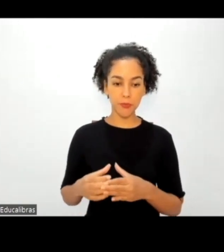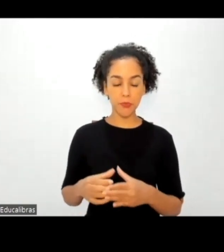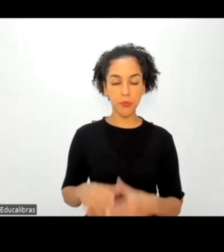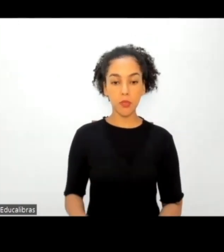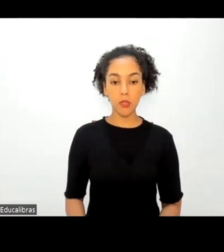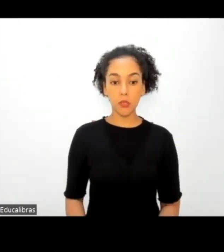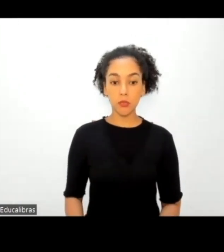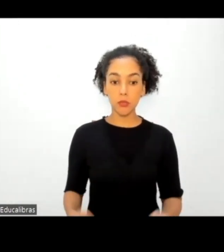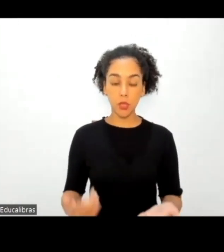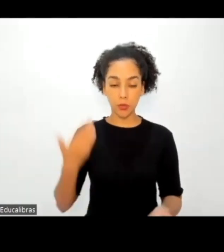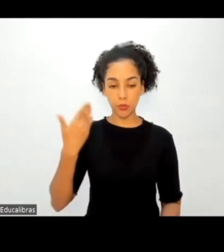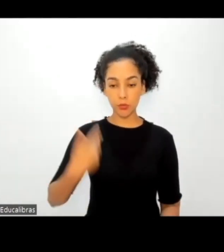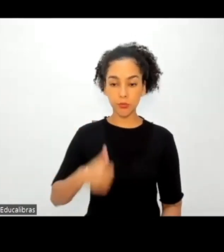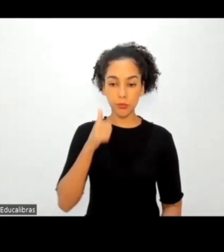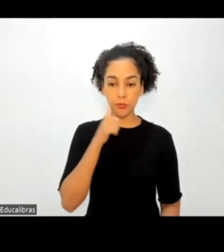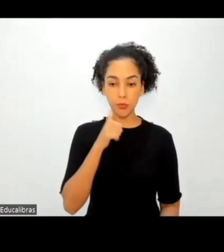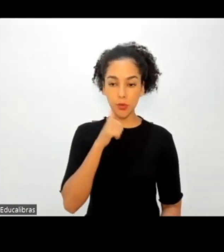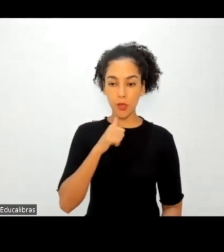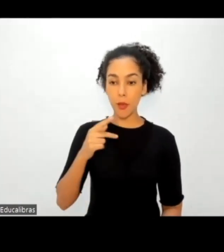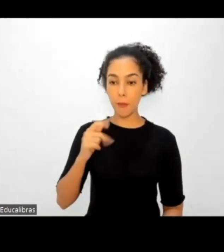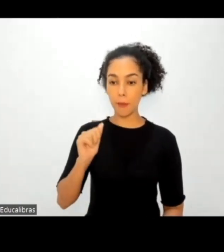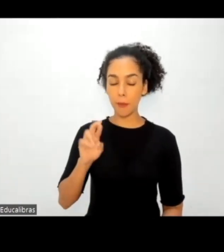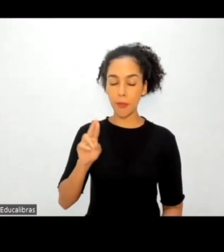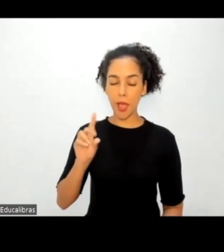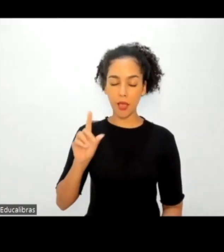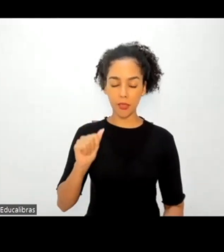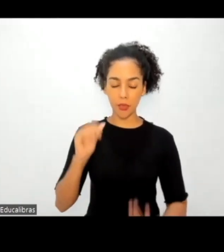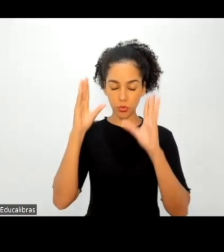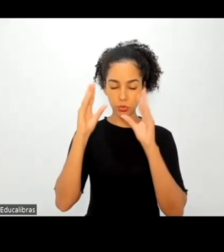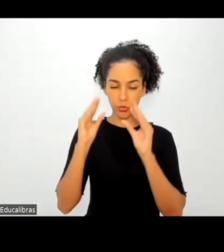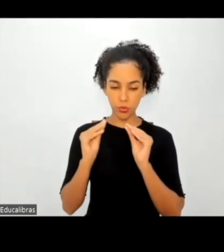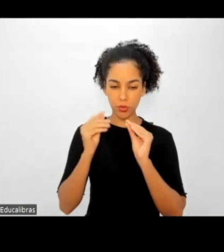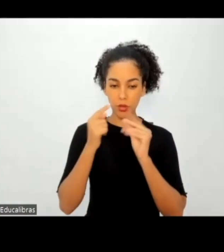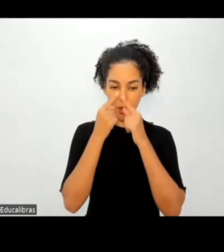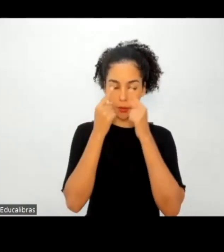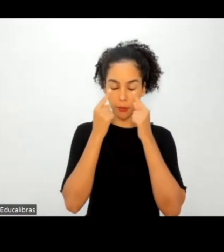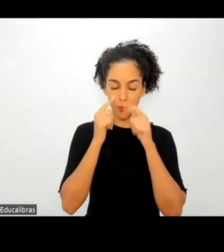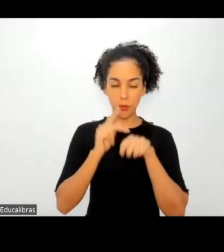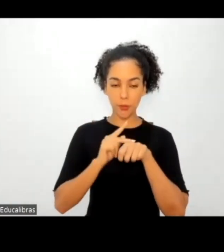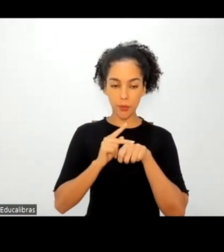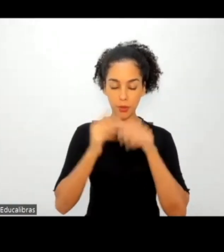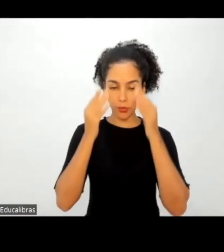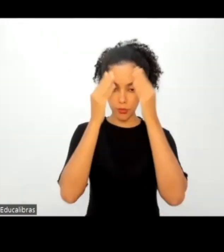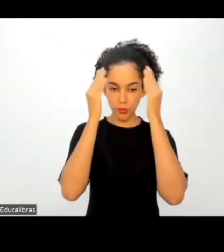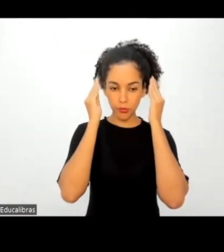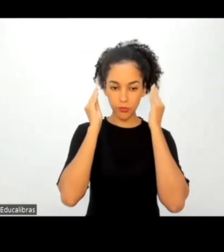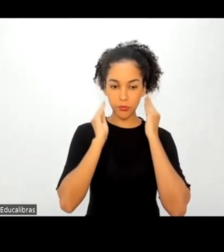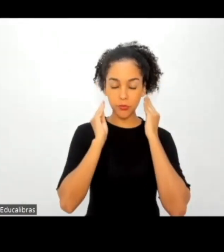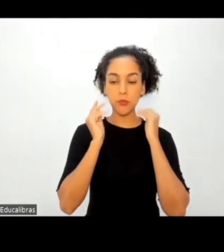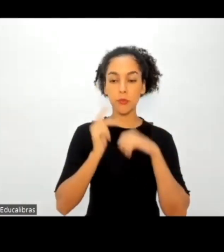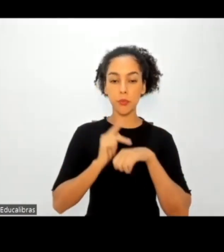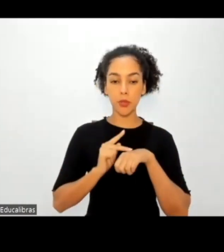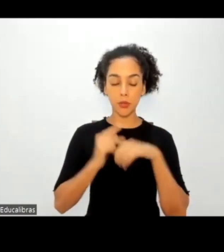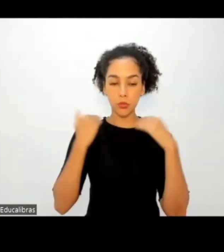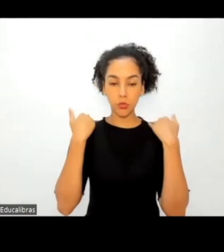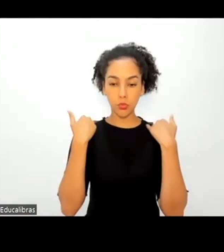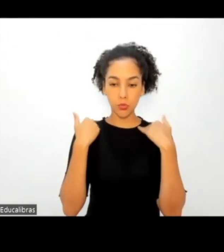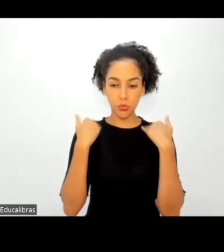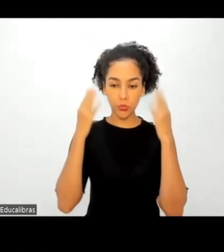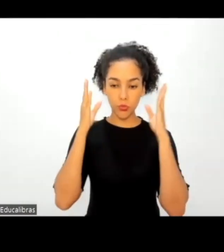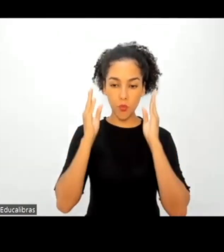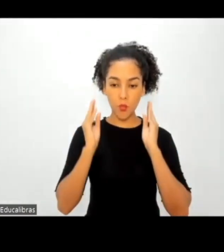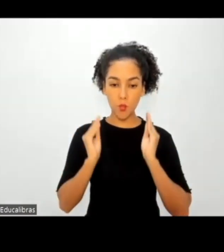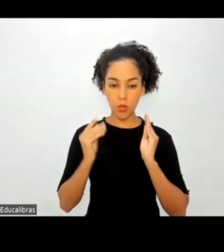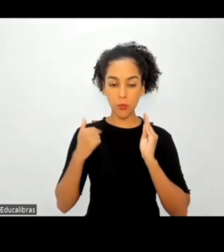Eu sou uma mulher parda, de cabelos pretos, olhos pretos, meus cabelos são curtos, abaixo da orelha, lisos, né? Estou vestindo